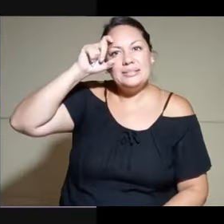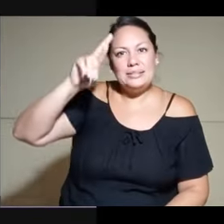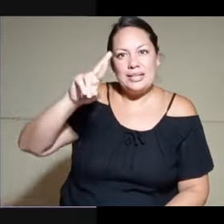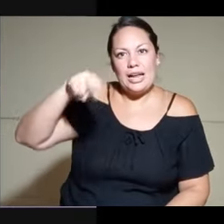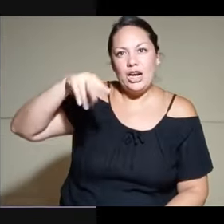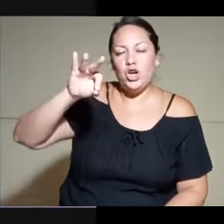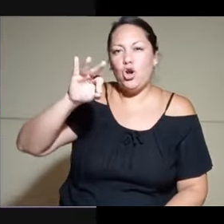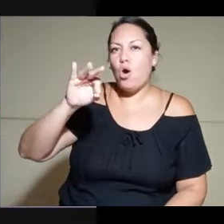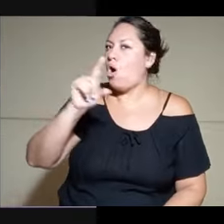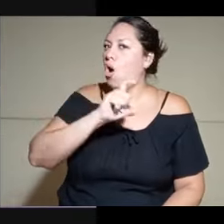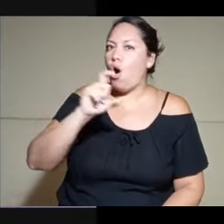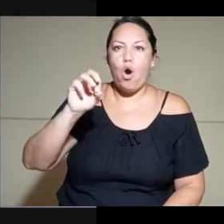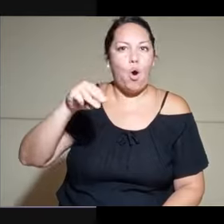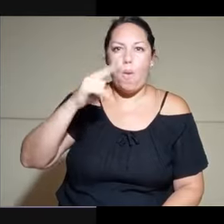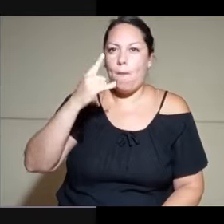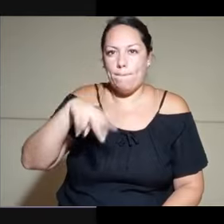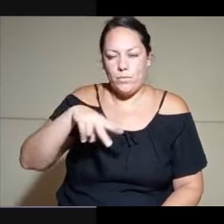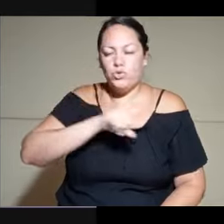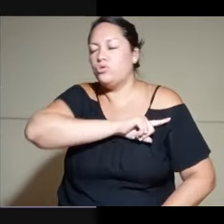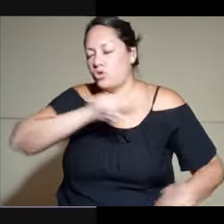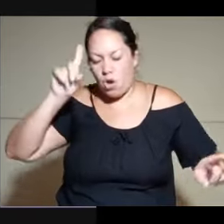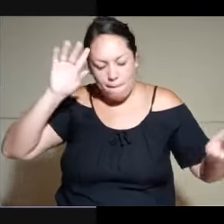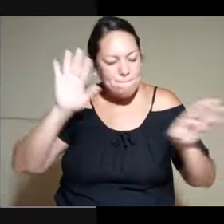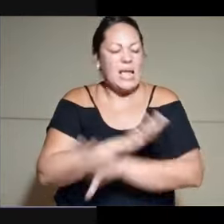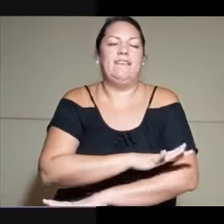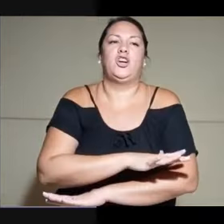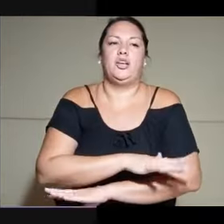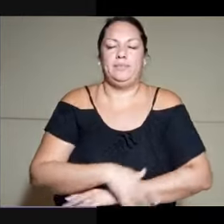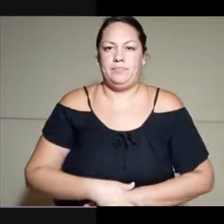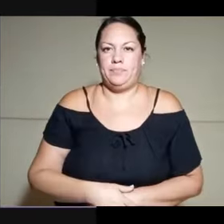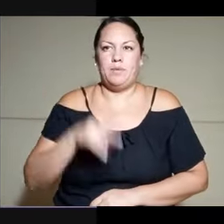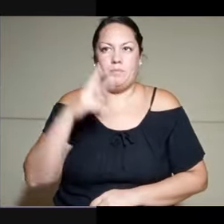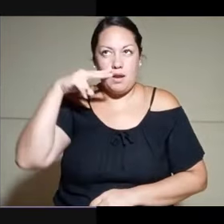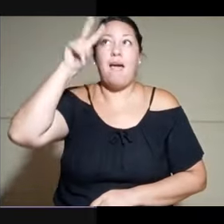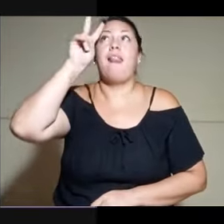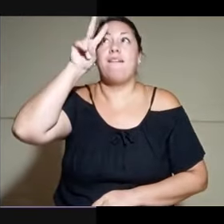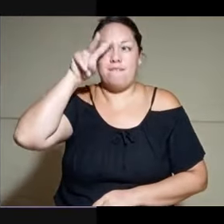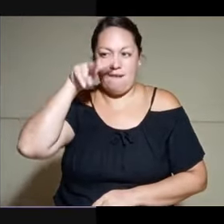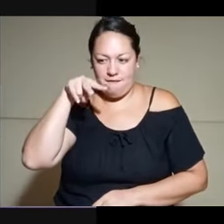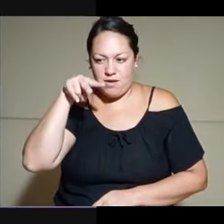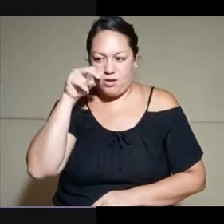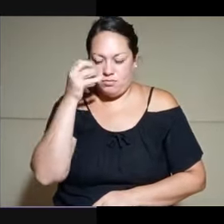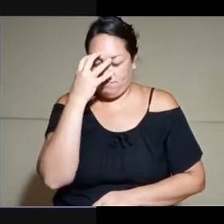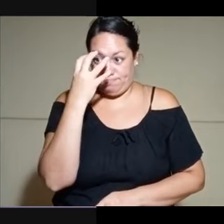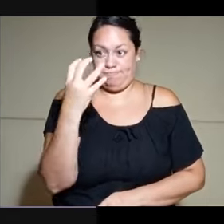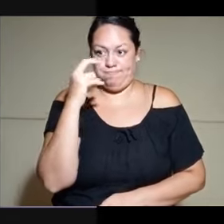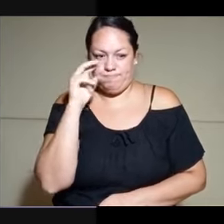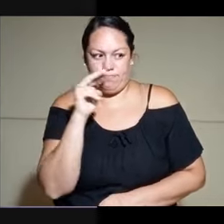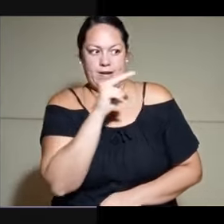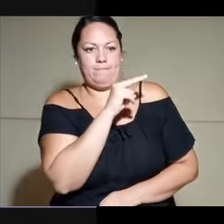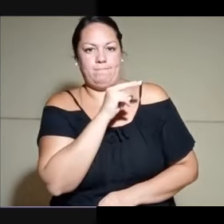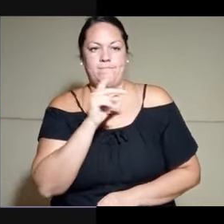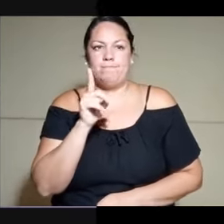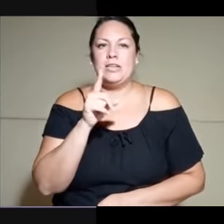común, motor ocular externo, que va a mover los ojos hacia afuera. Ustedes piensen que los ojos los podemos mover para